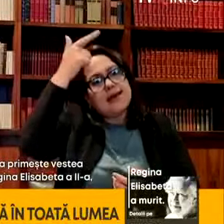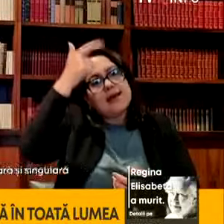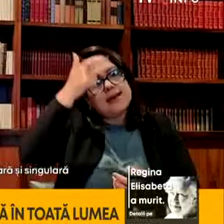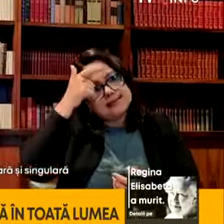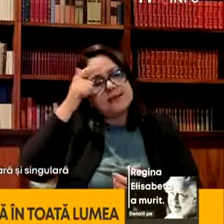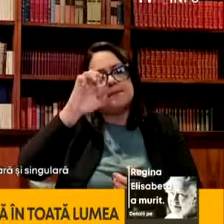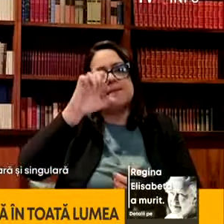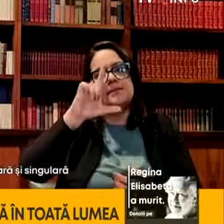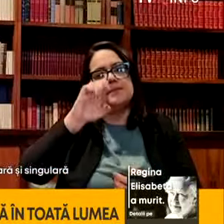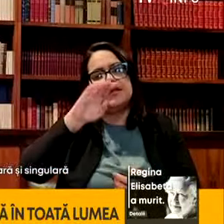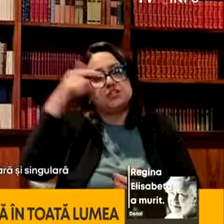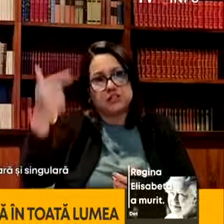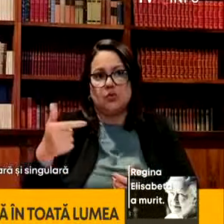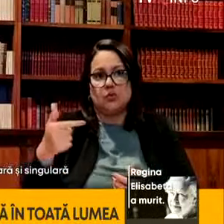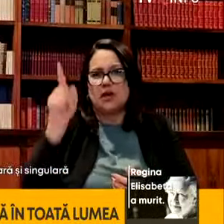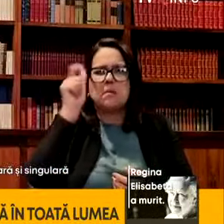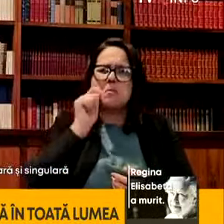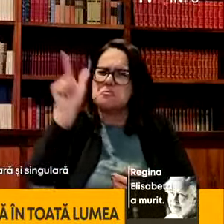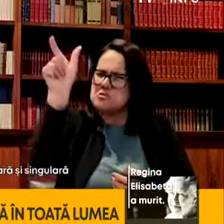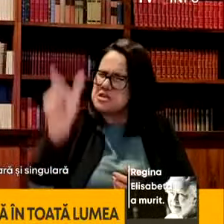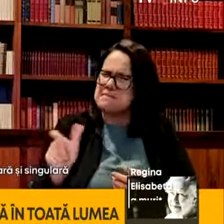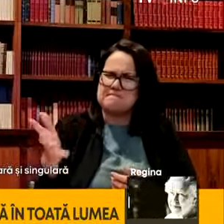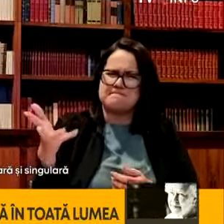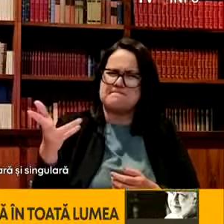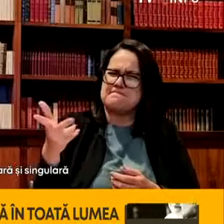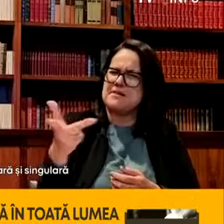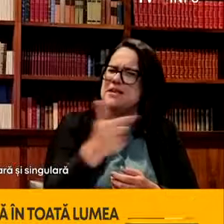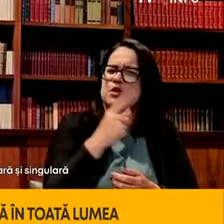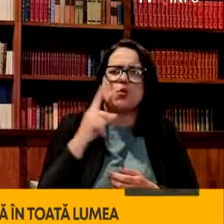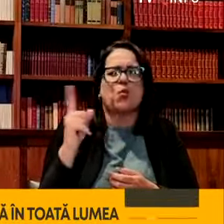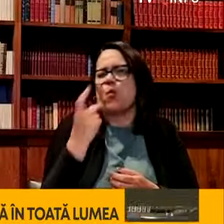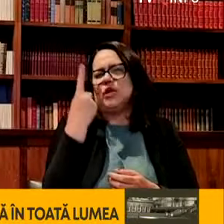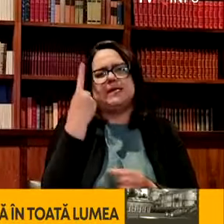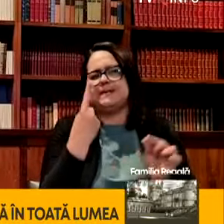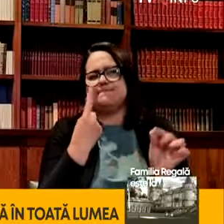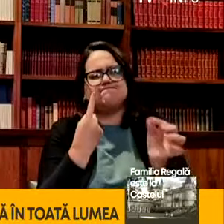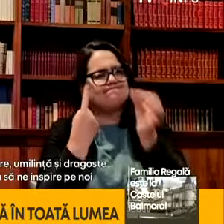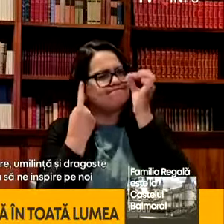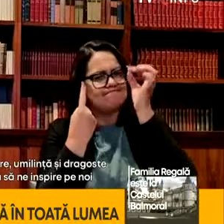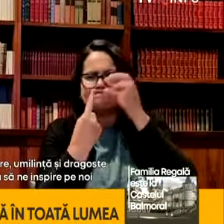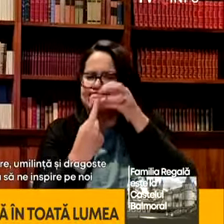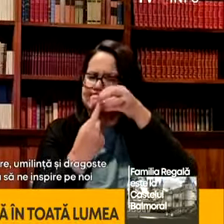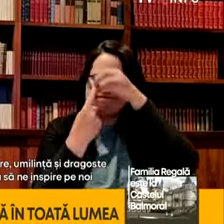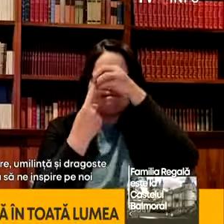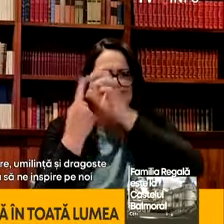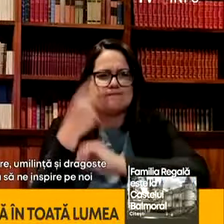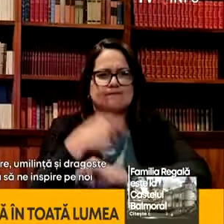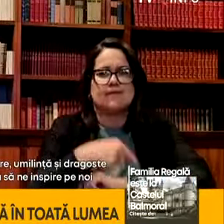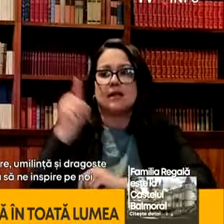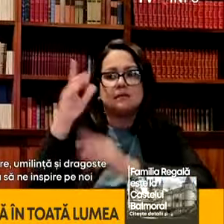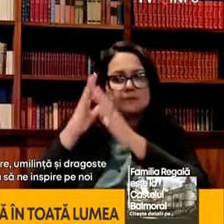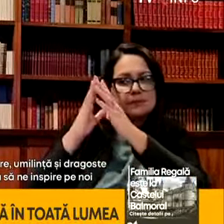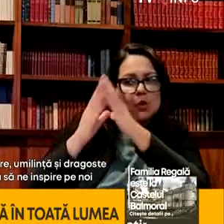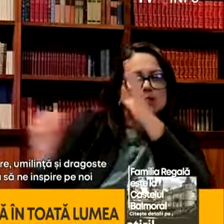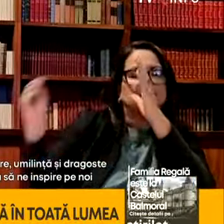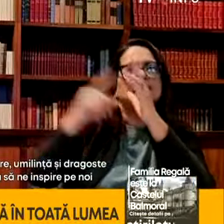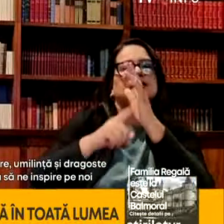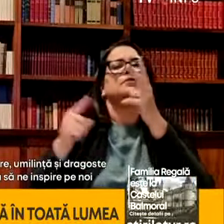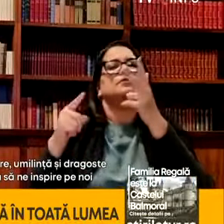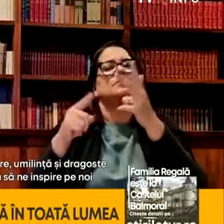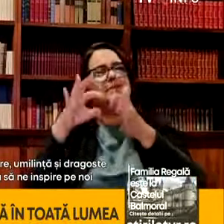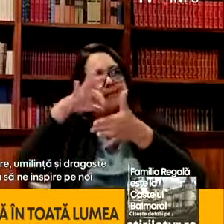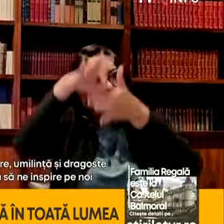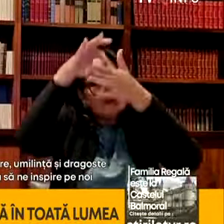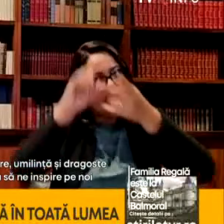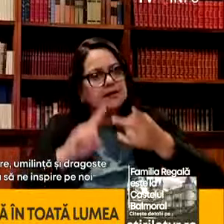Elizabeth II, uma mulher extraordinária e singular, cujo exemplo de liderança, de